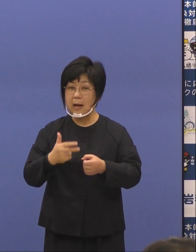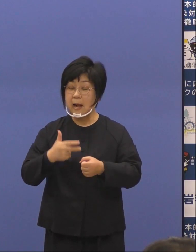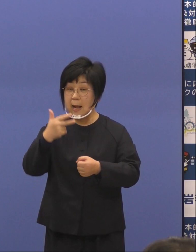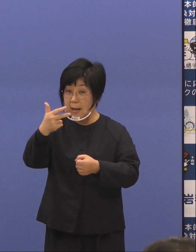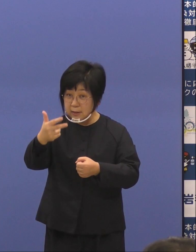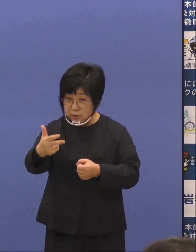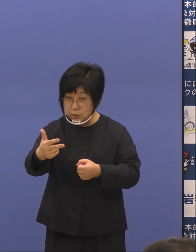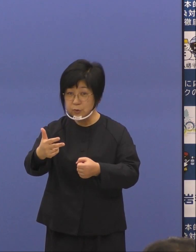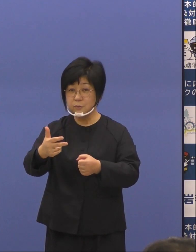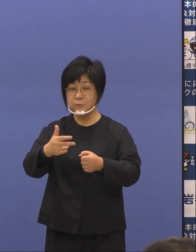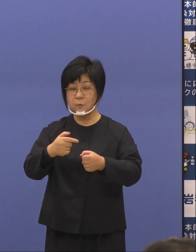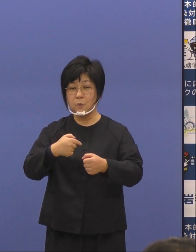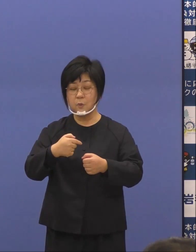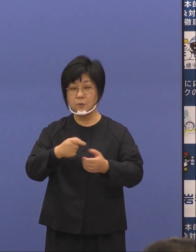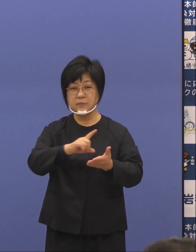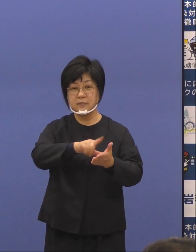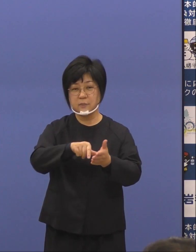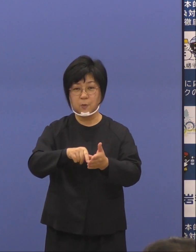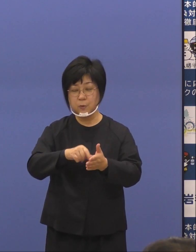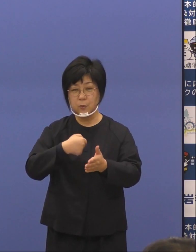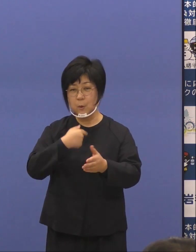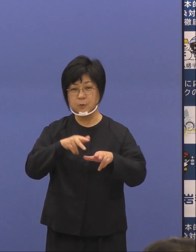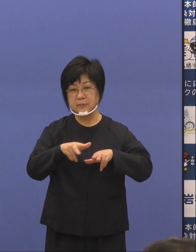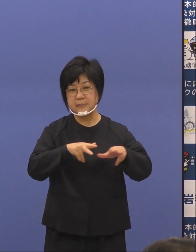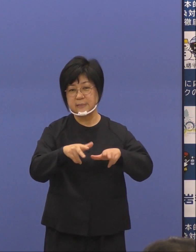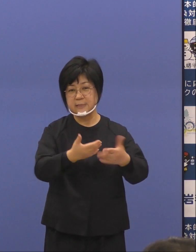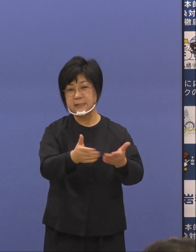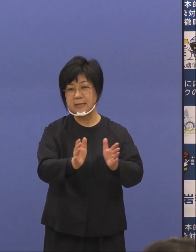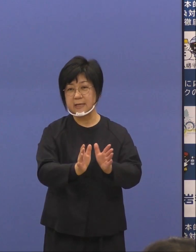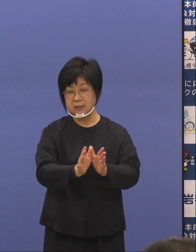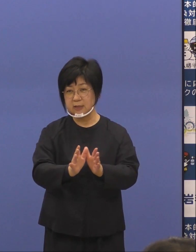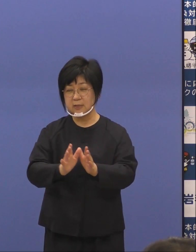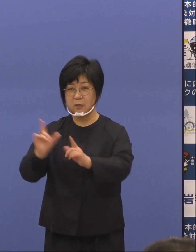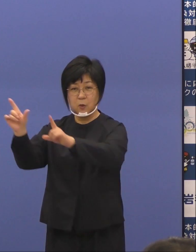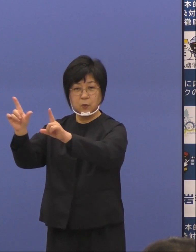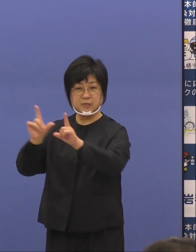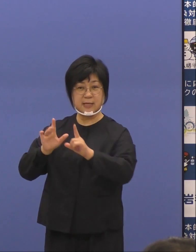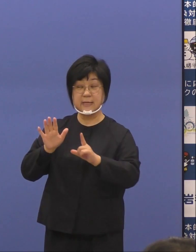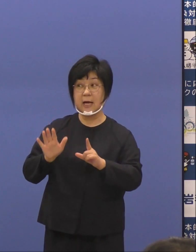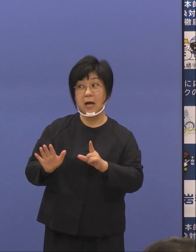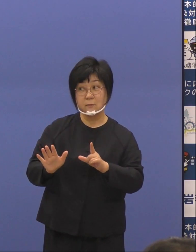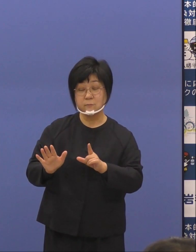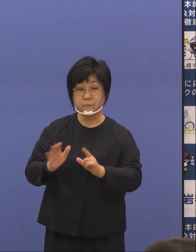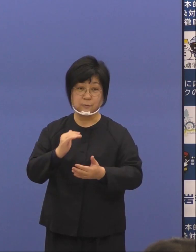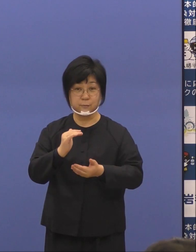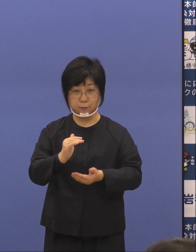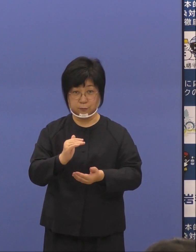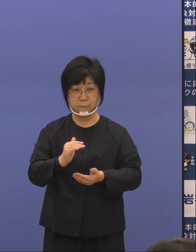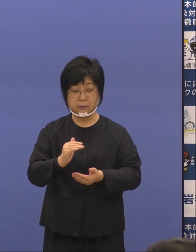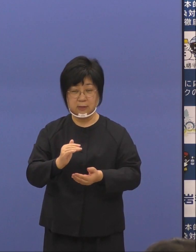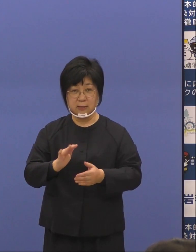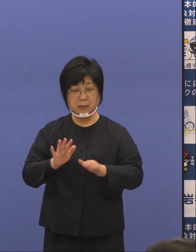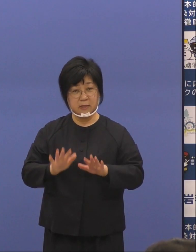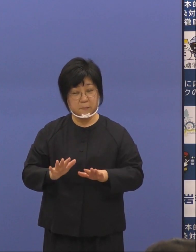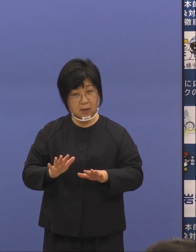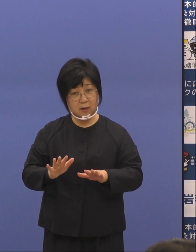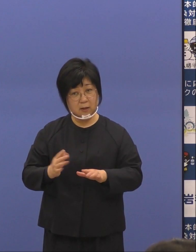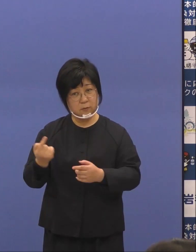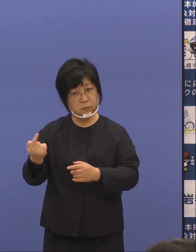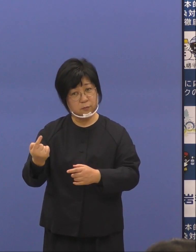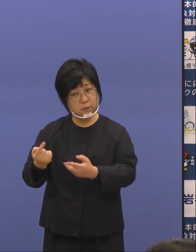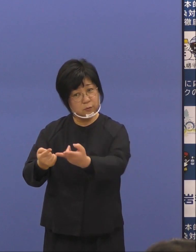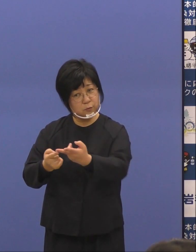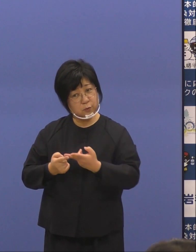せということが先週通知されていて、今週それがもう届いているのかどうかちょっと私のところにはまだ来て